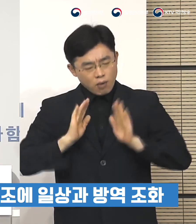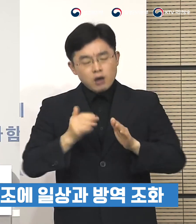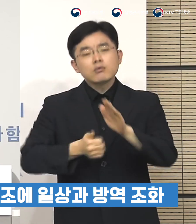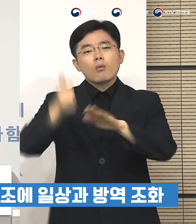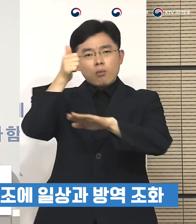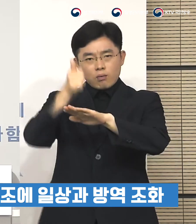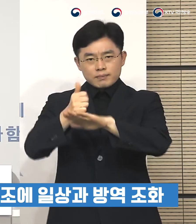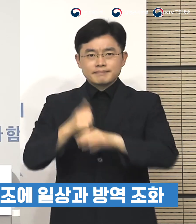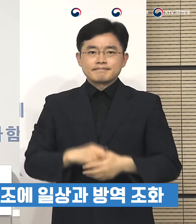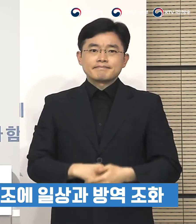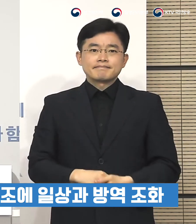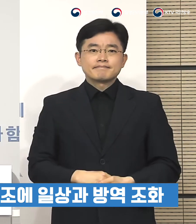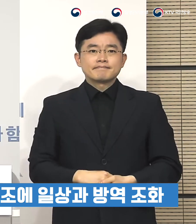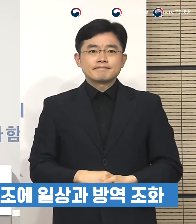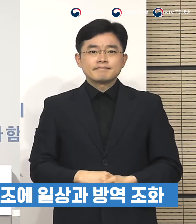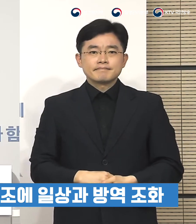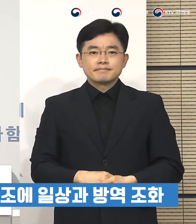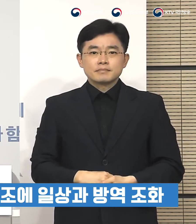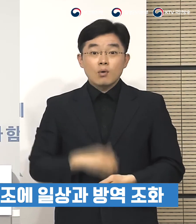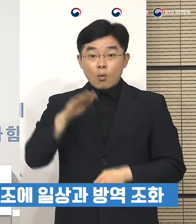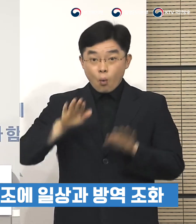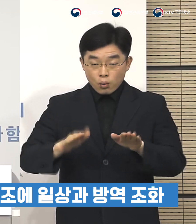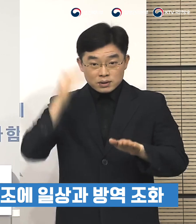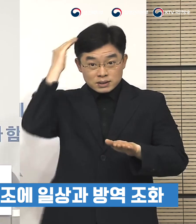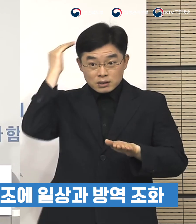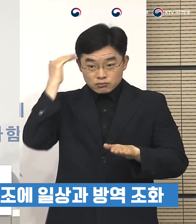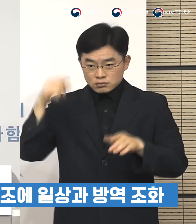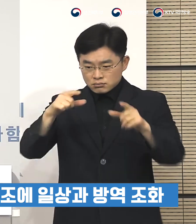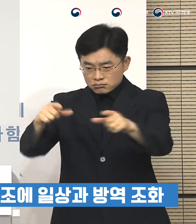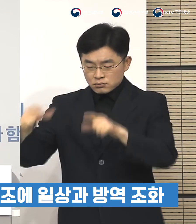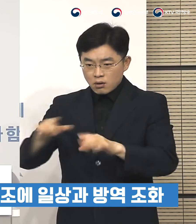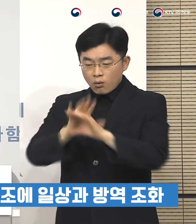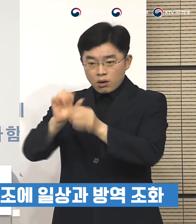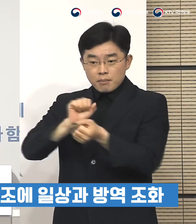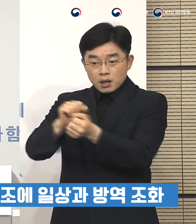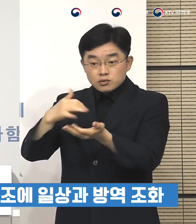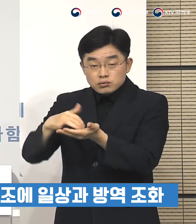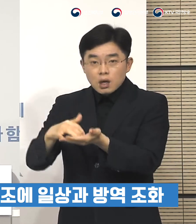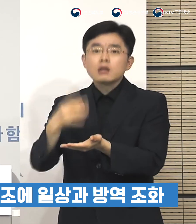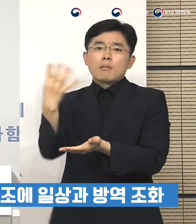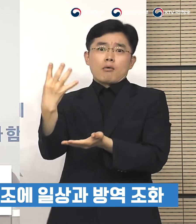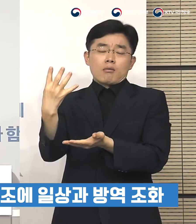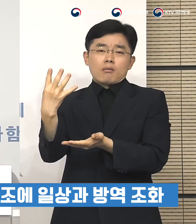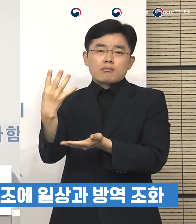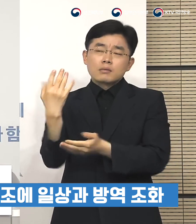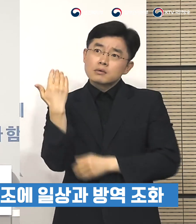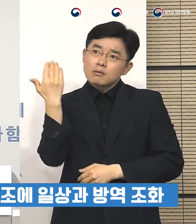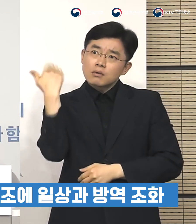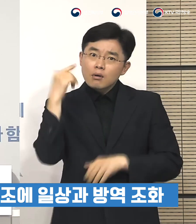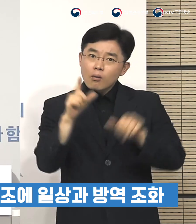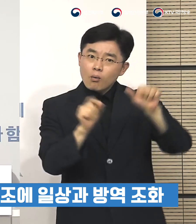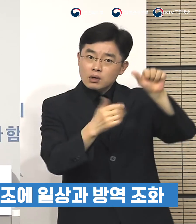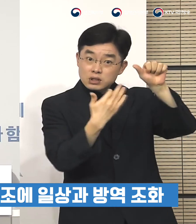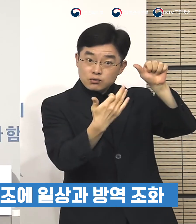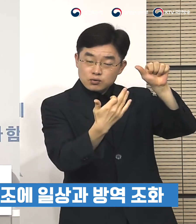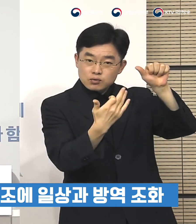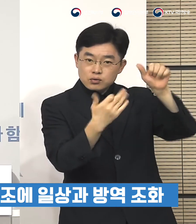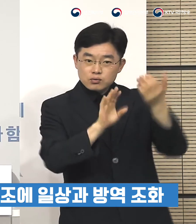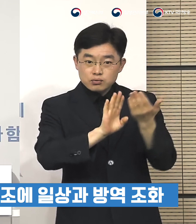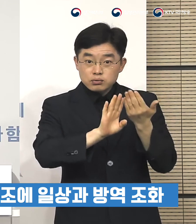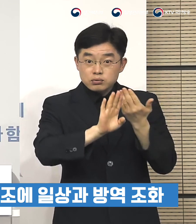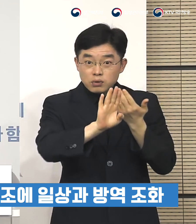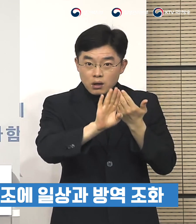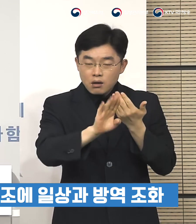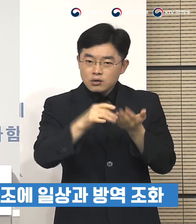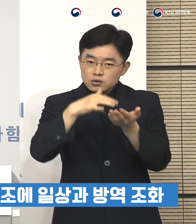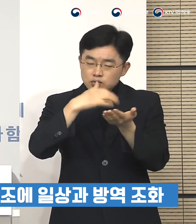성공하고 있습니다. 오늘 지역사회 환자가 4명이 발생하였는데 지난 5월 19일 이후